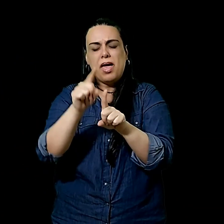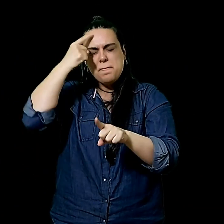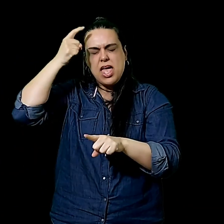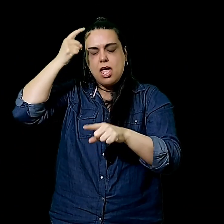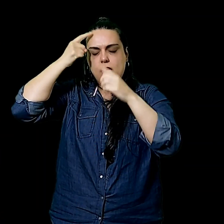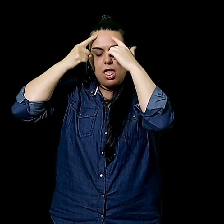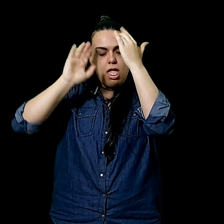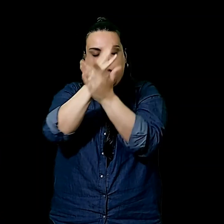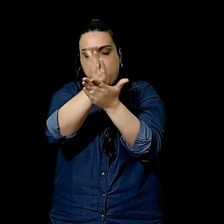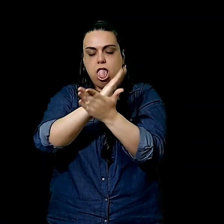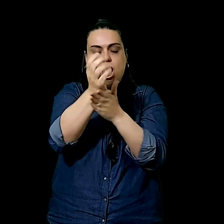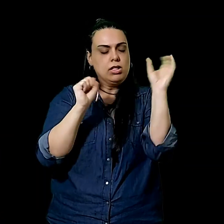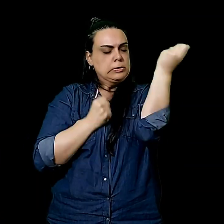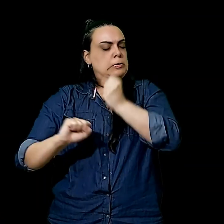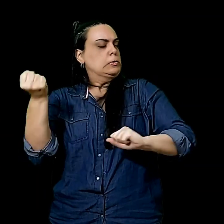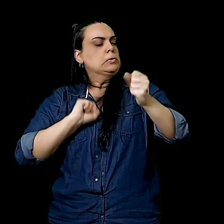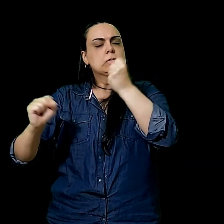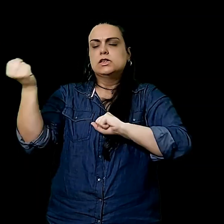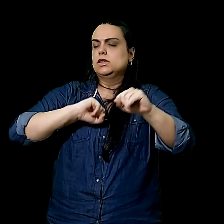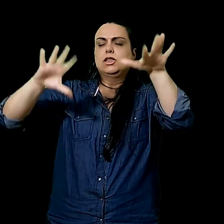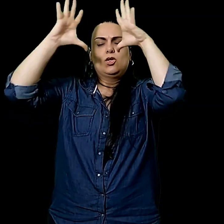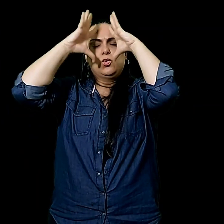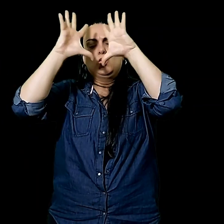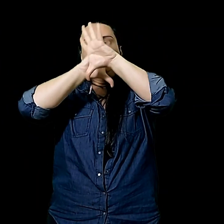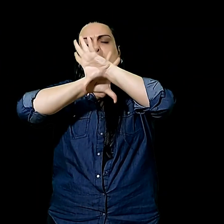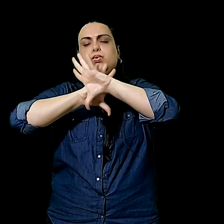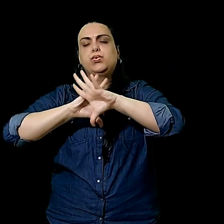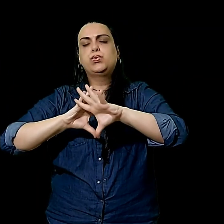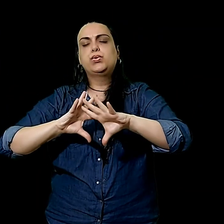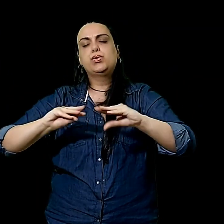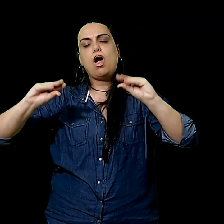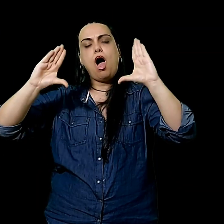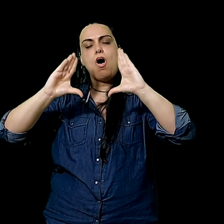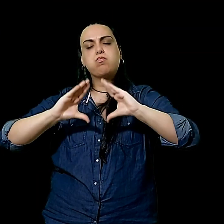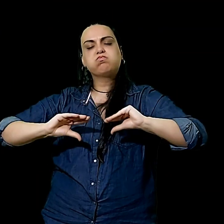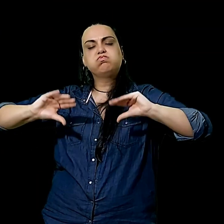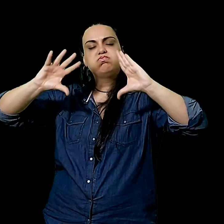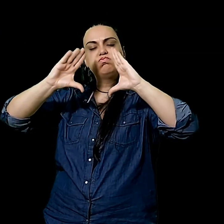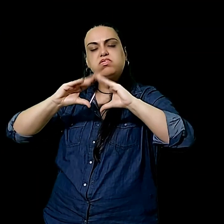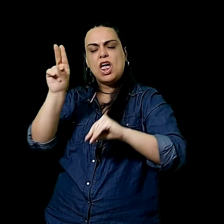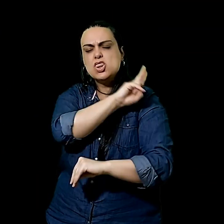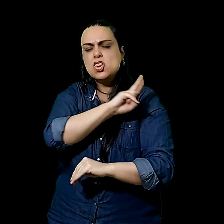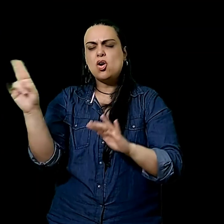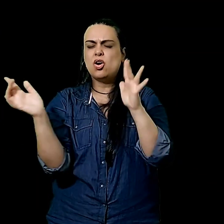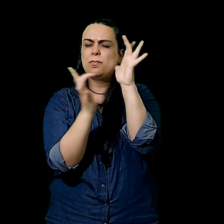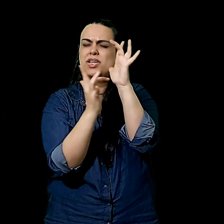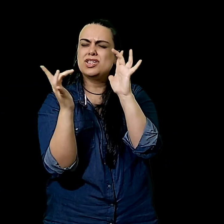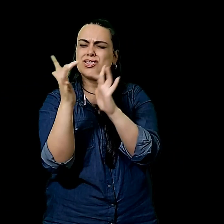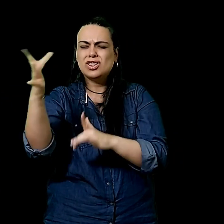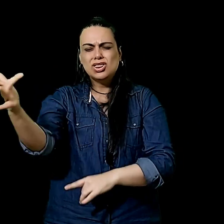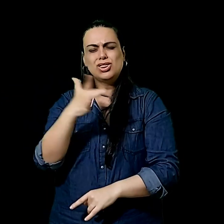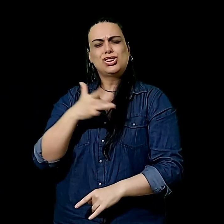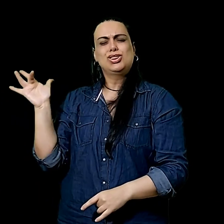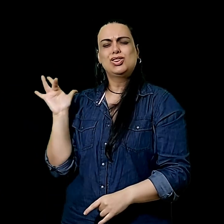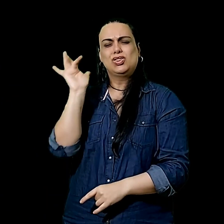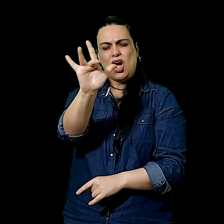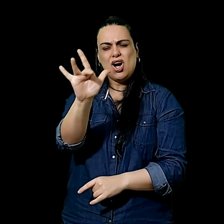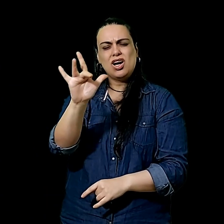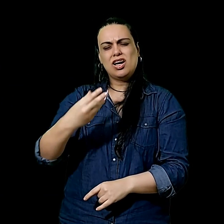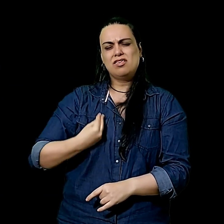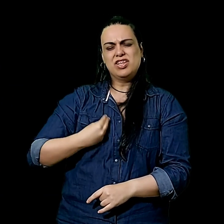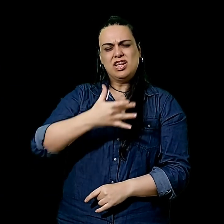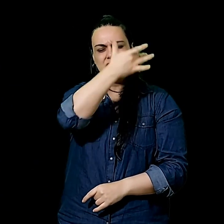neutralizada agora, impedida de agir e sem força. Em nome de Jesus, alcança essas vidas, Senhor,